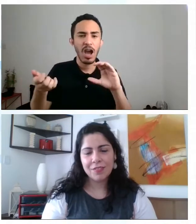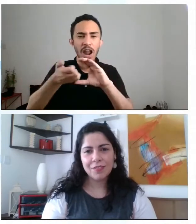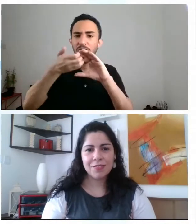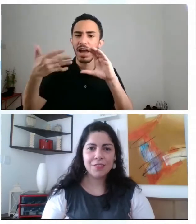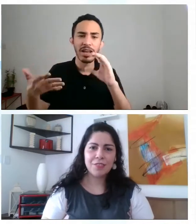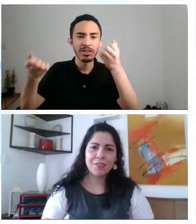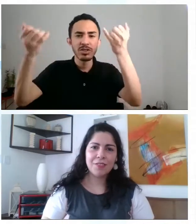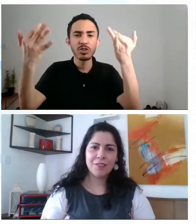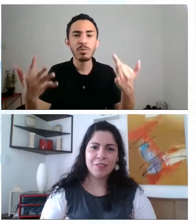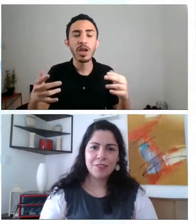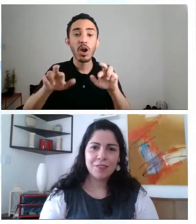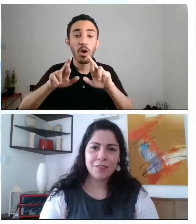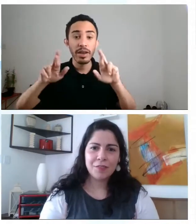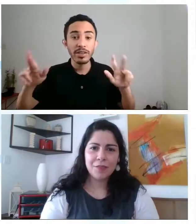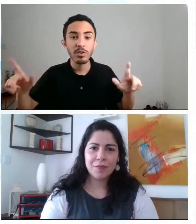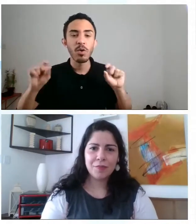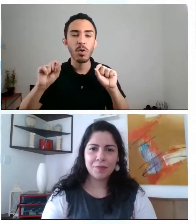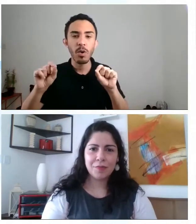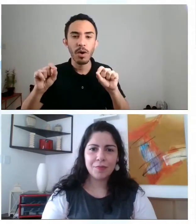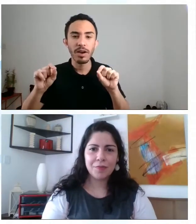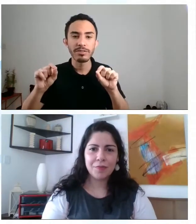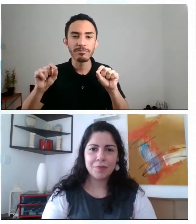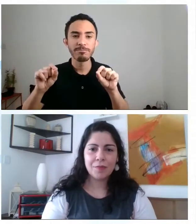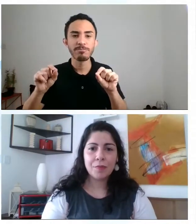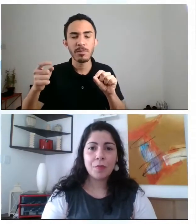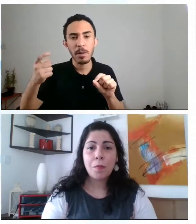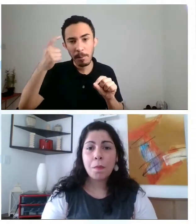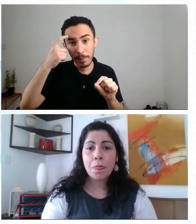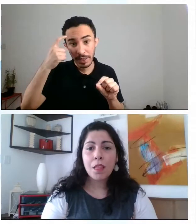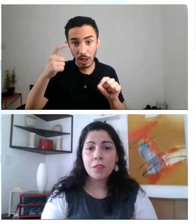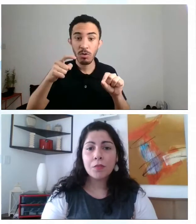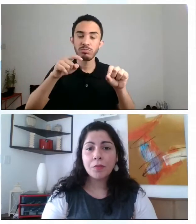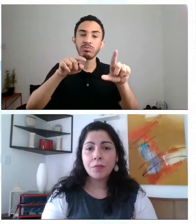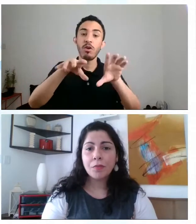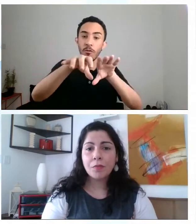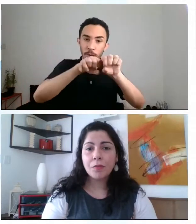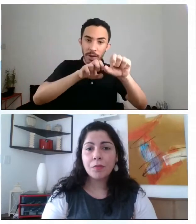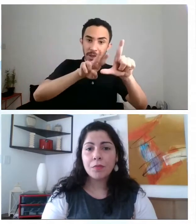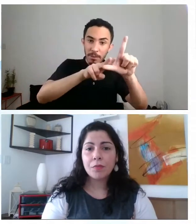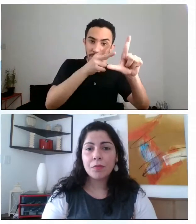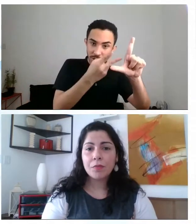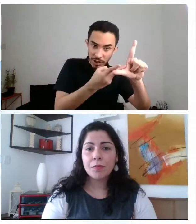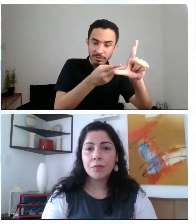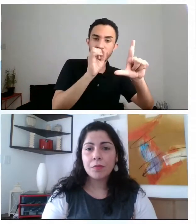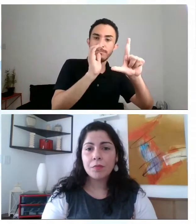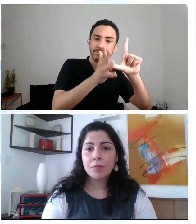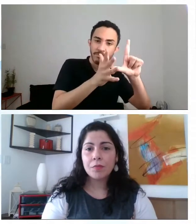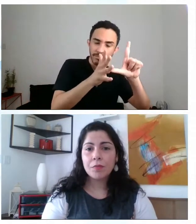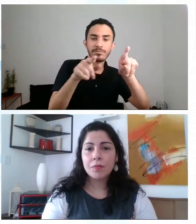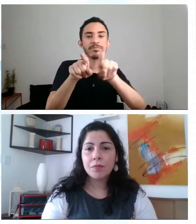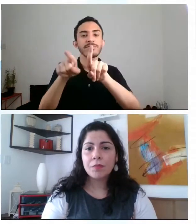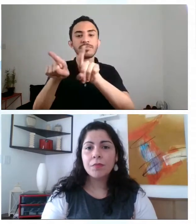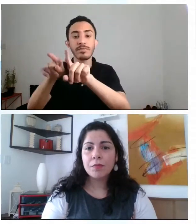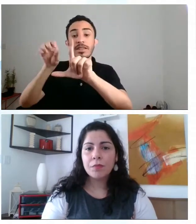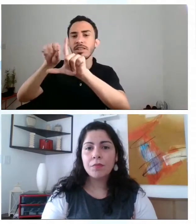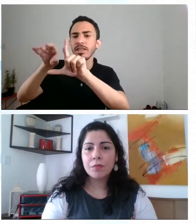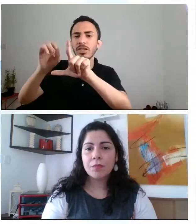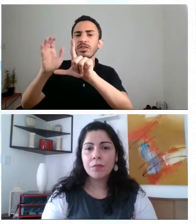pouco a diferença inicial do bacharel e do licenciado em letras